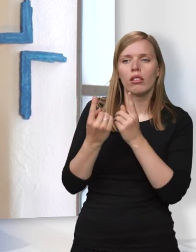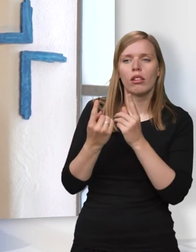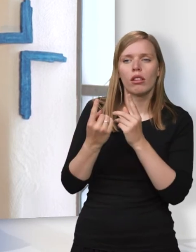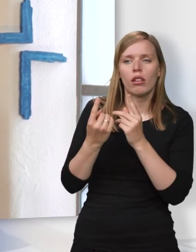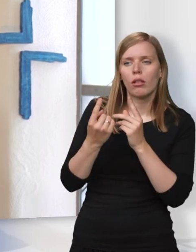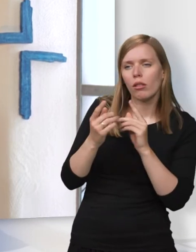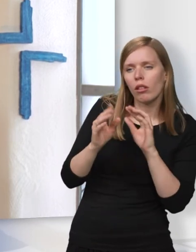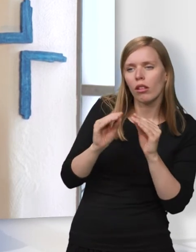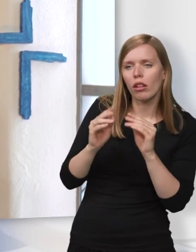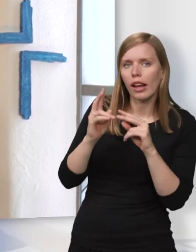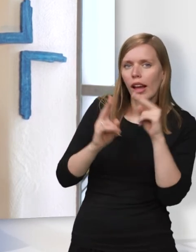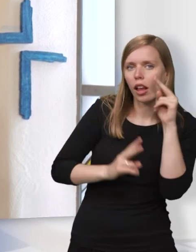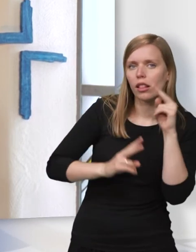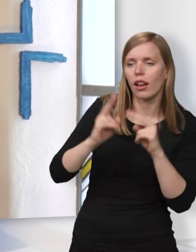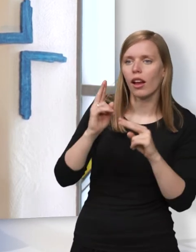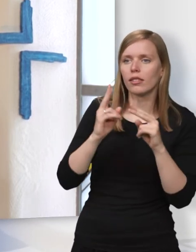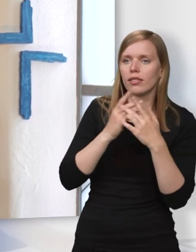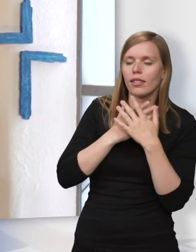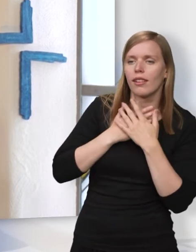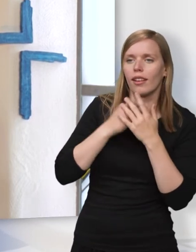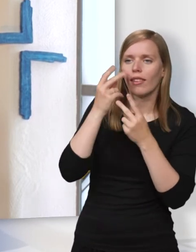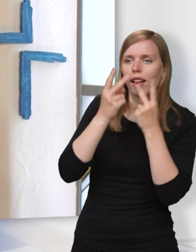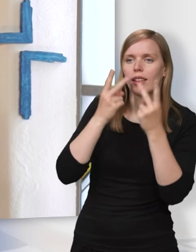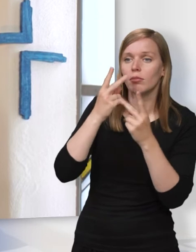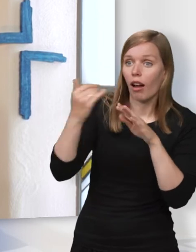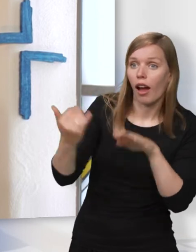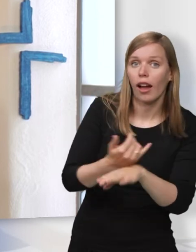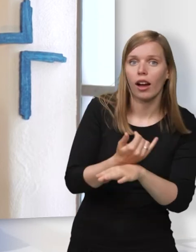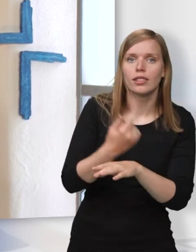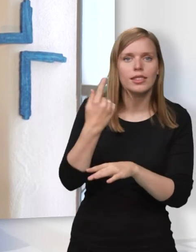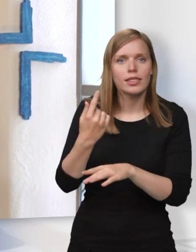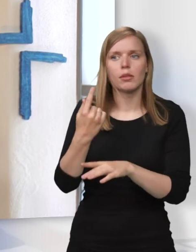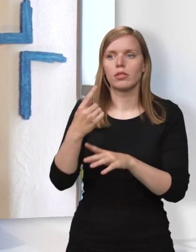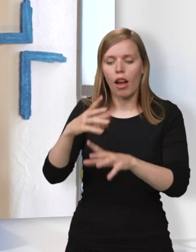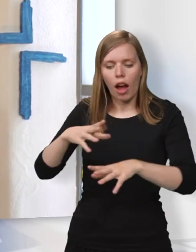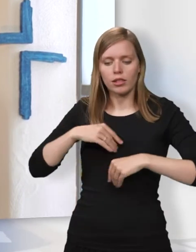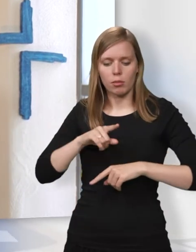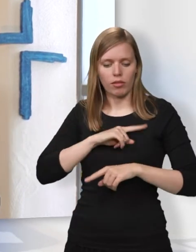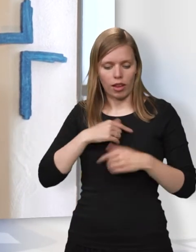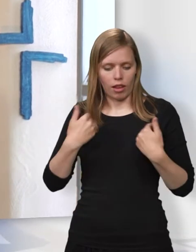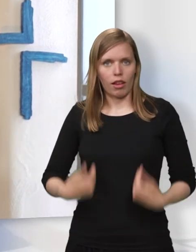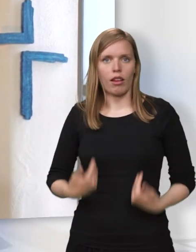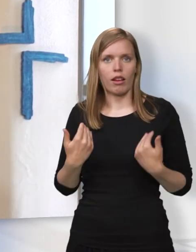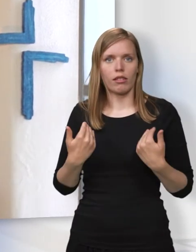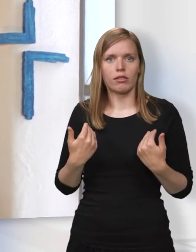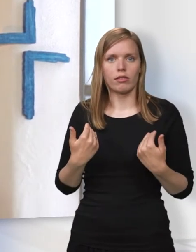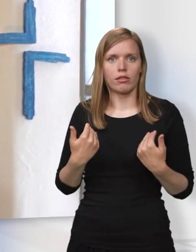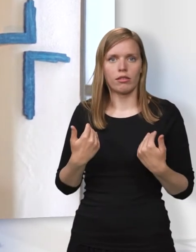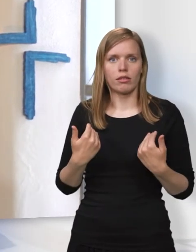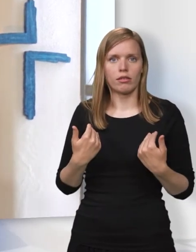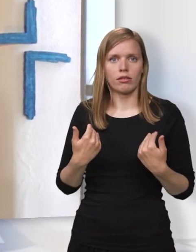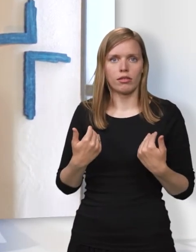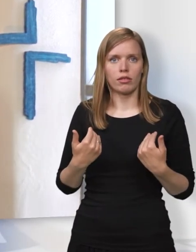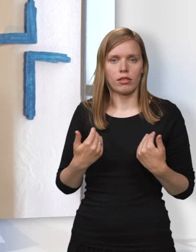kennen, dann lernten wir uns lieben, haben geheiratet. Sie hat mich genommen, wie ich bin, mit meinen Eselsohren, mit meinen